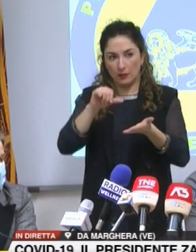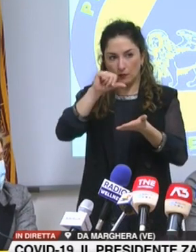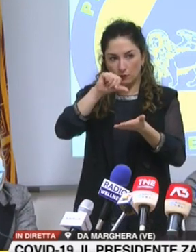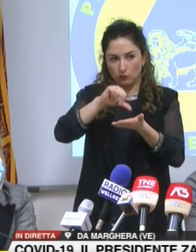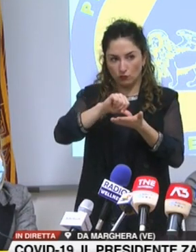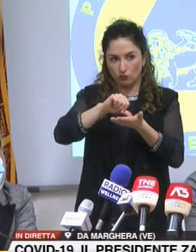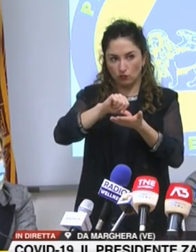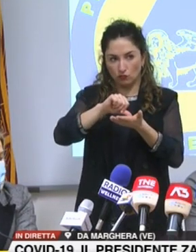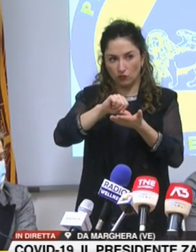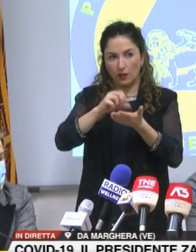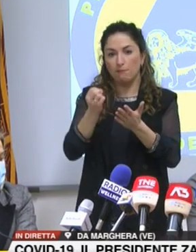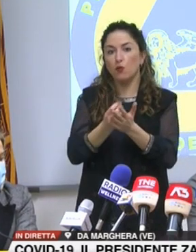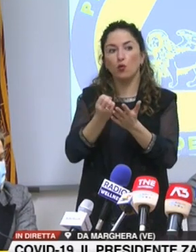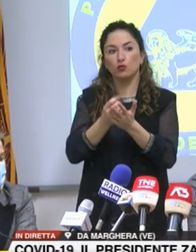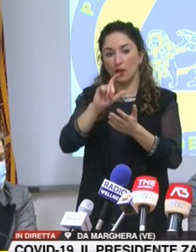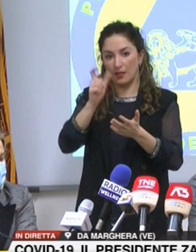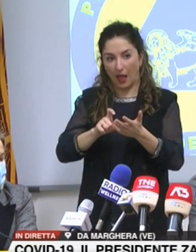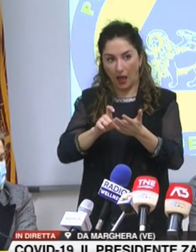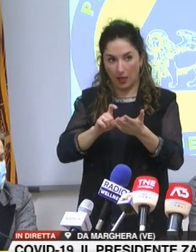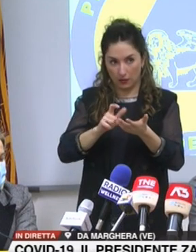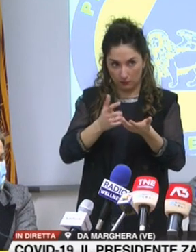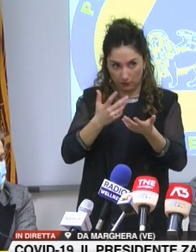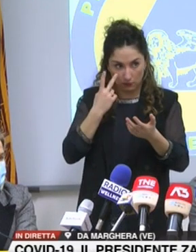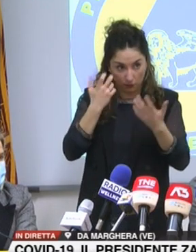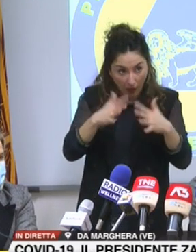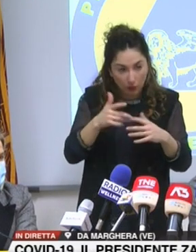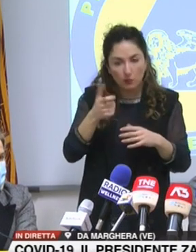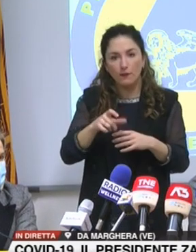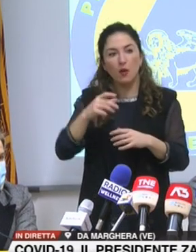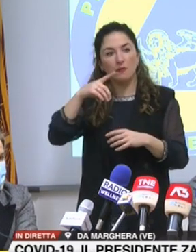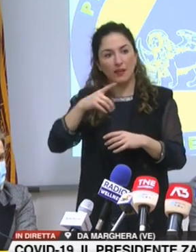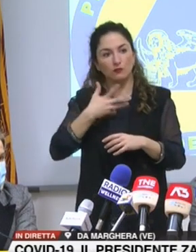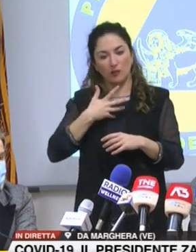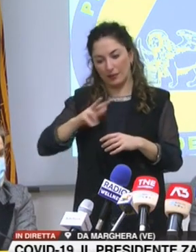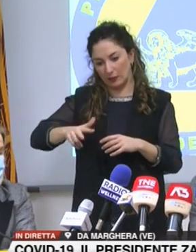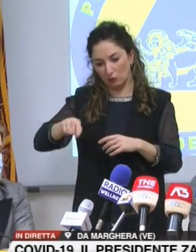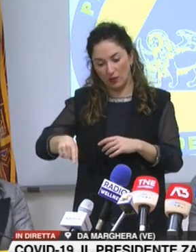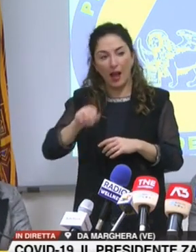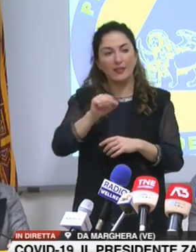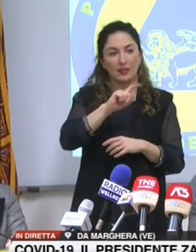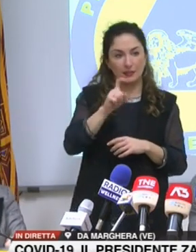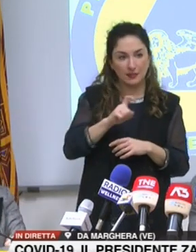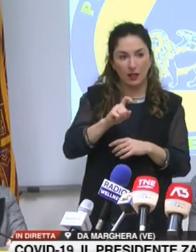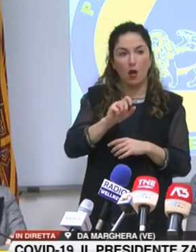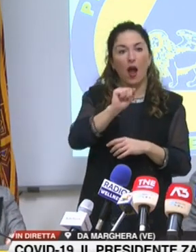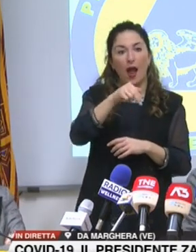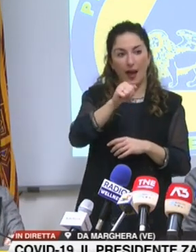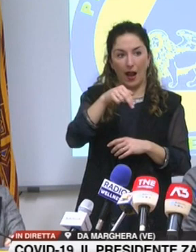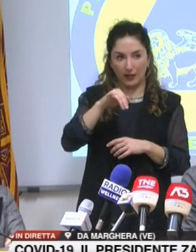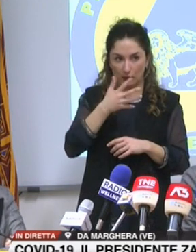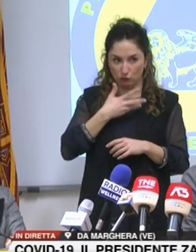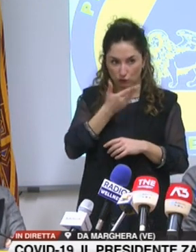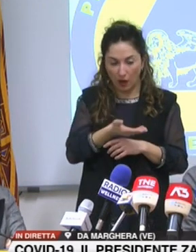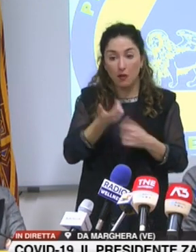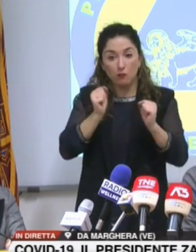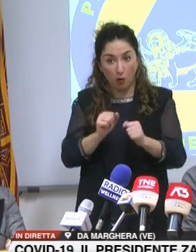dei centri satellite di produzione in Italia, perché Pfizer ne ha uno in Sicilia, AstraZeneca ne ha uno ad Anagni, potrebbero essere